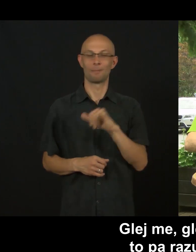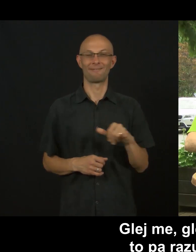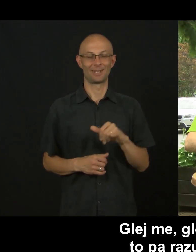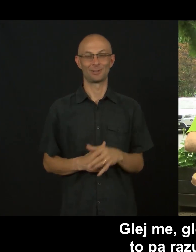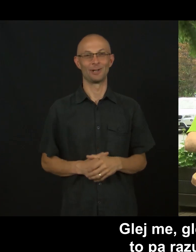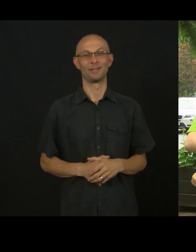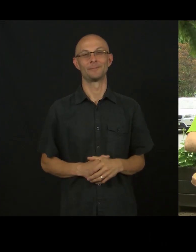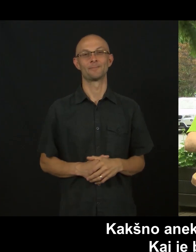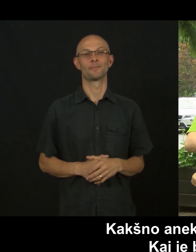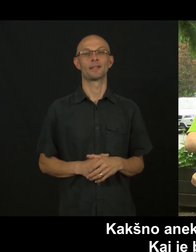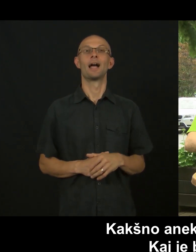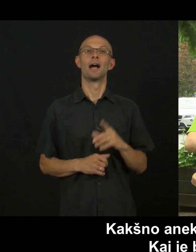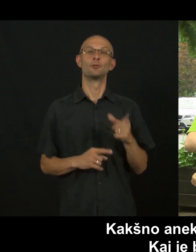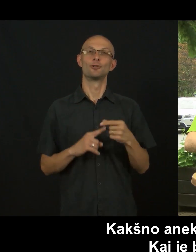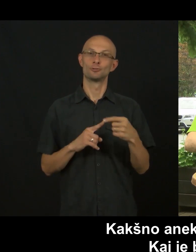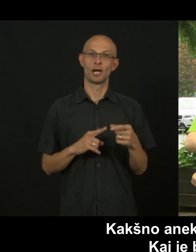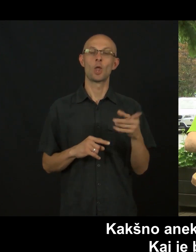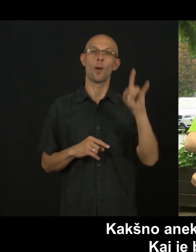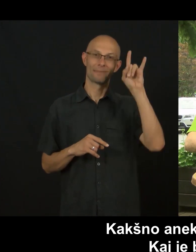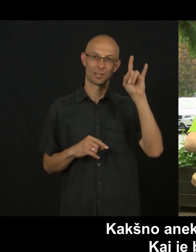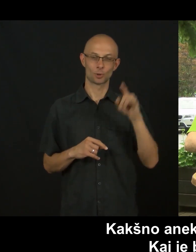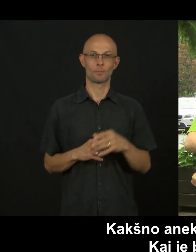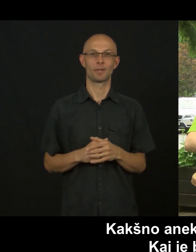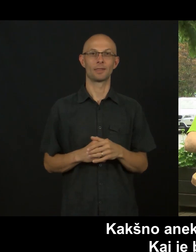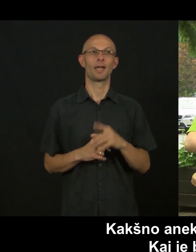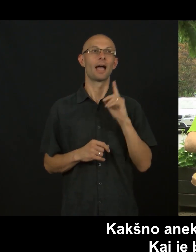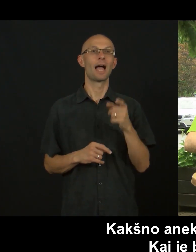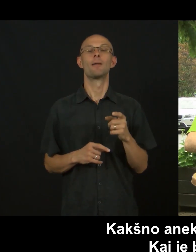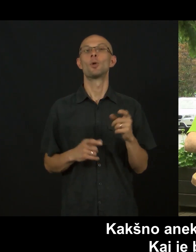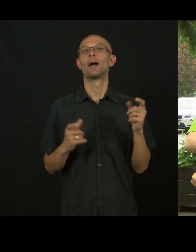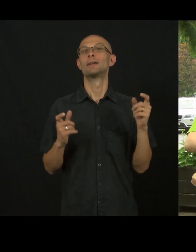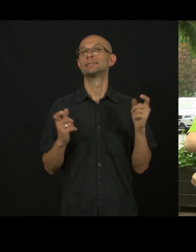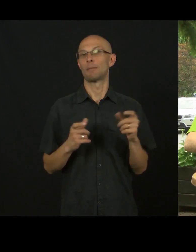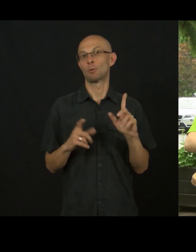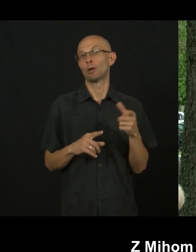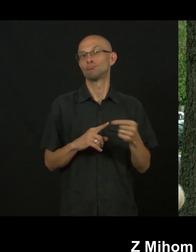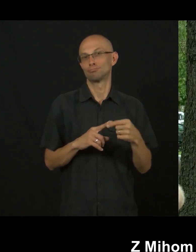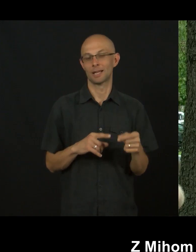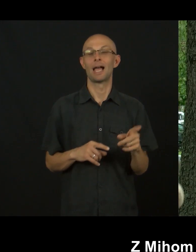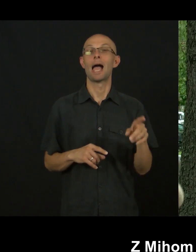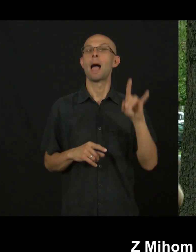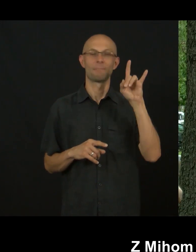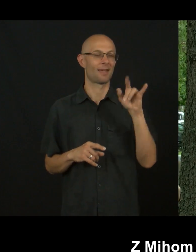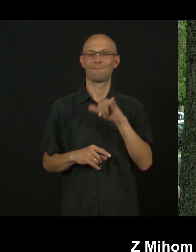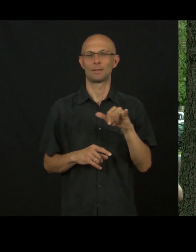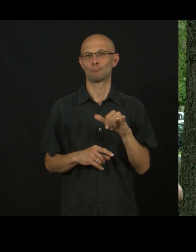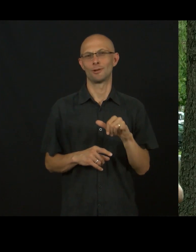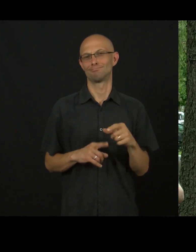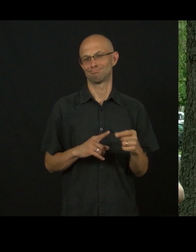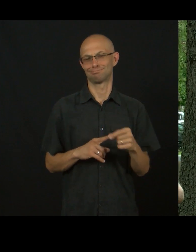To pa vedno, to pa razume. Kakšna anekdota o Miki Zupan in kaj je bilo zabavnega? Z Miha to me je vedno